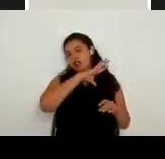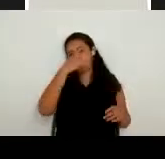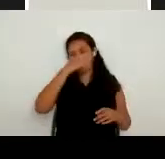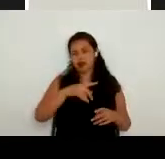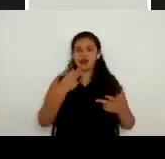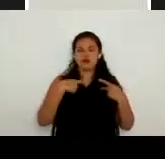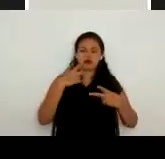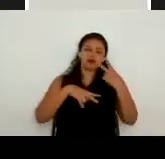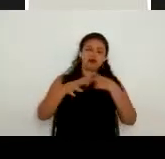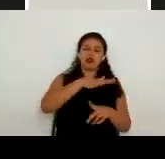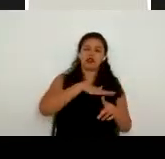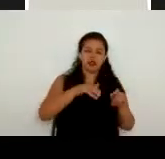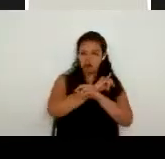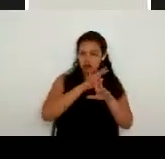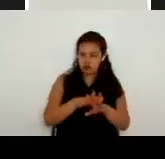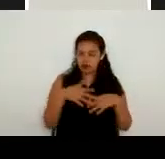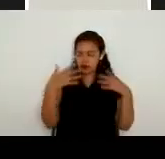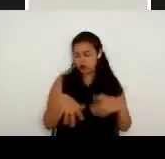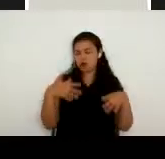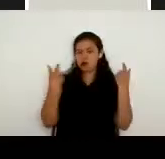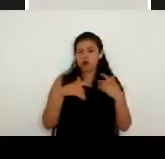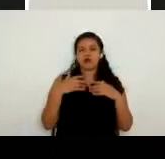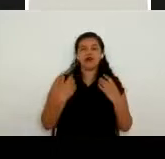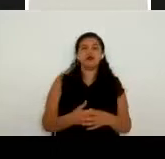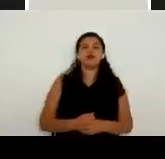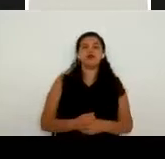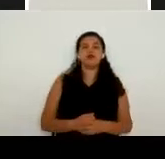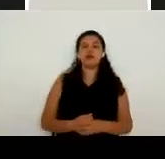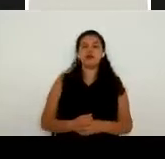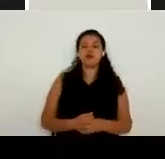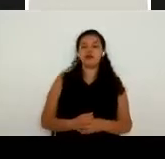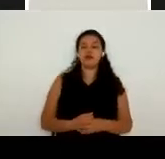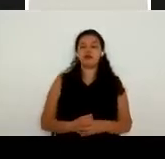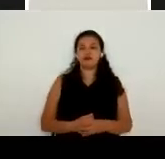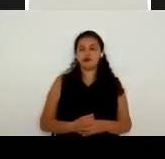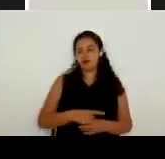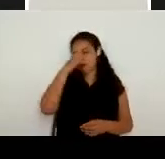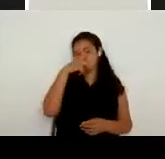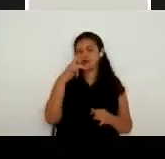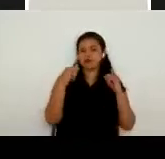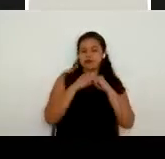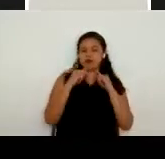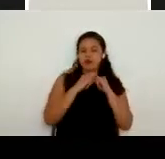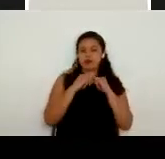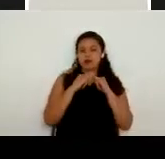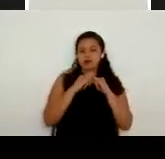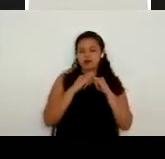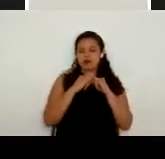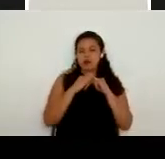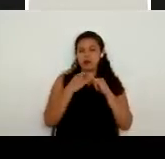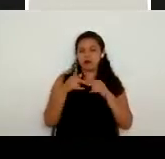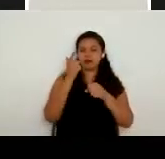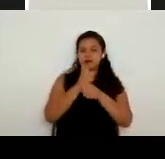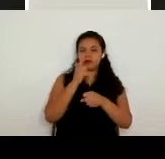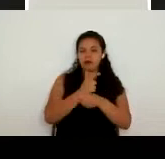de información muy importante para que cualquier institución pueda tener un diagnóstico verdad un